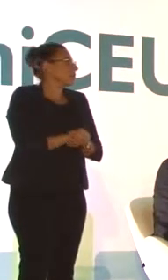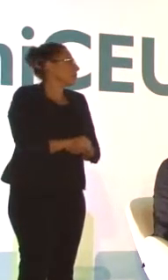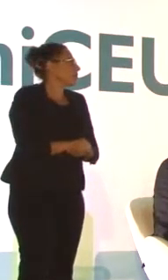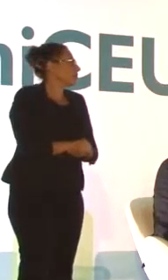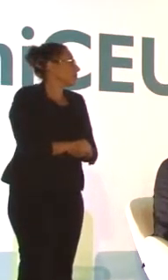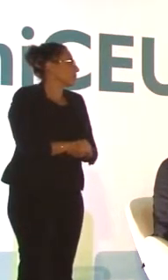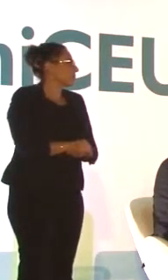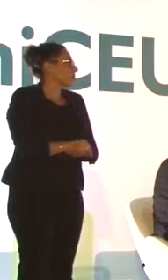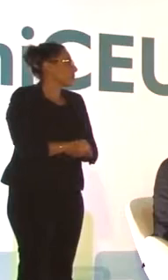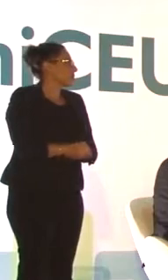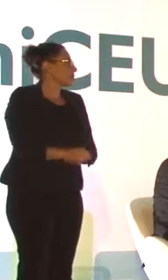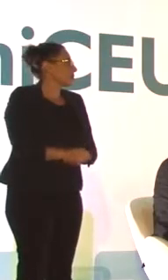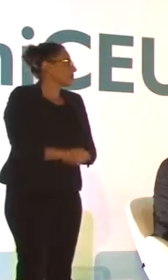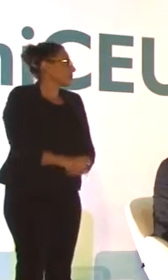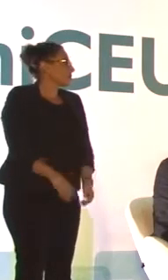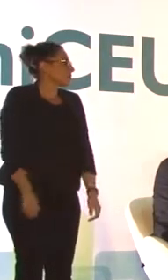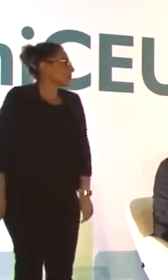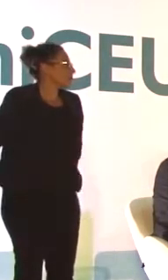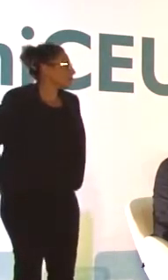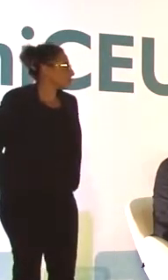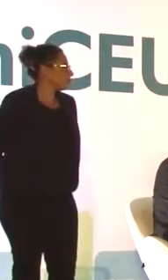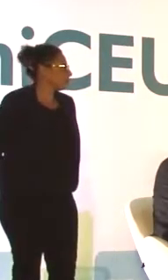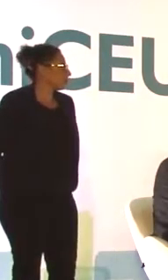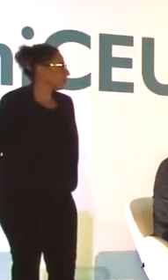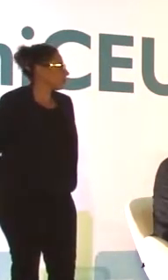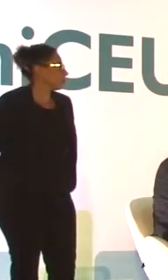Boa noite. Boa noite.